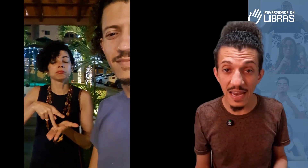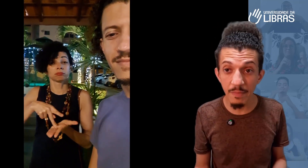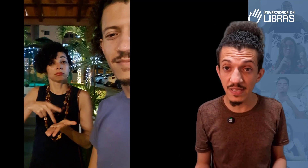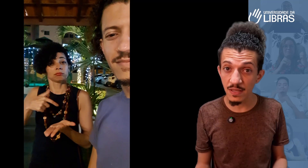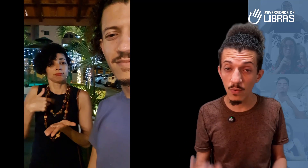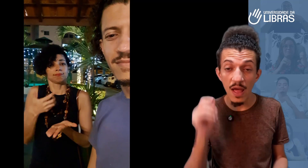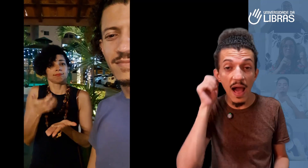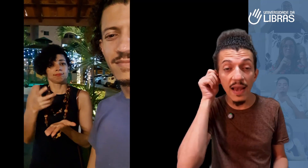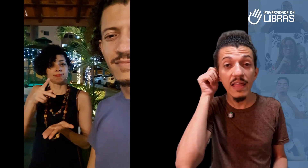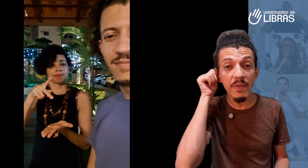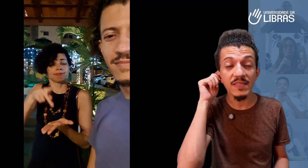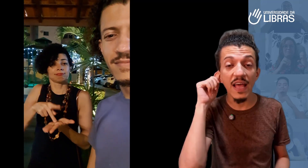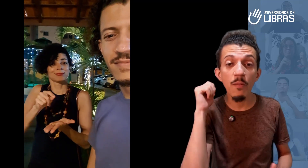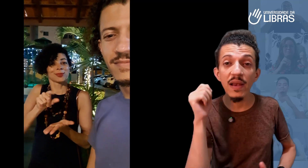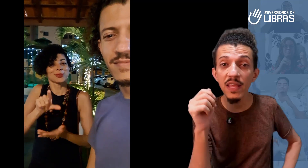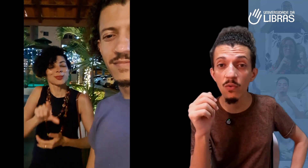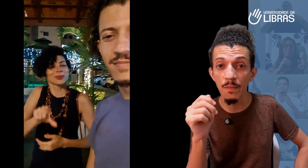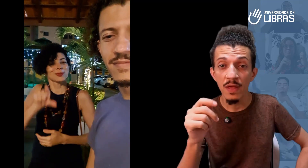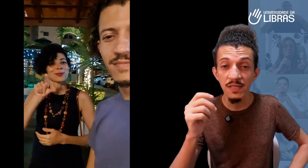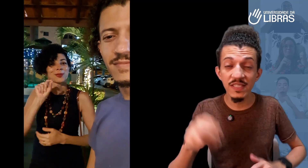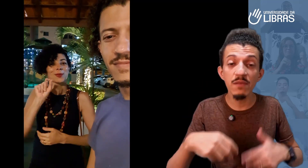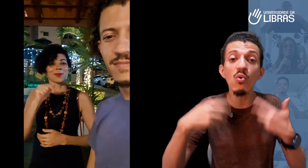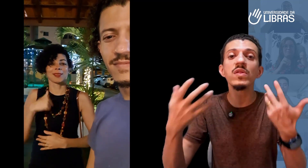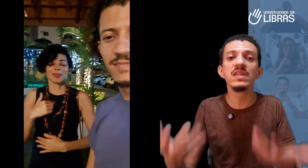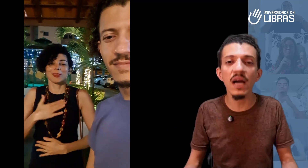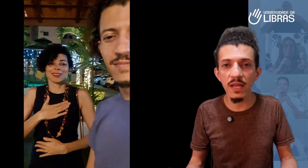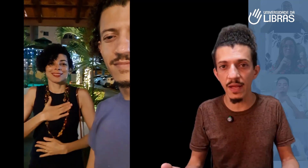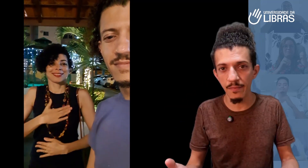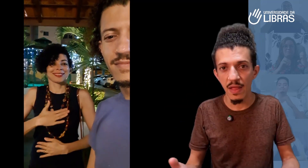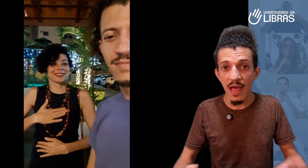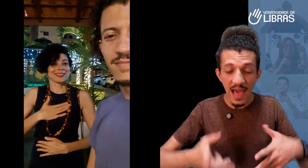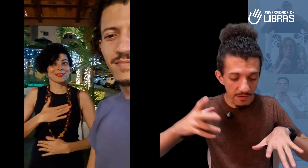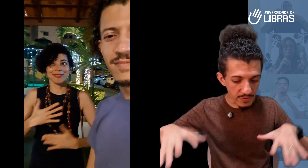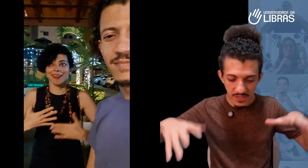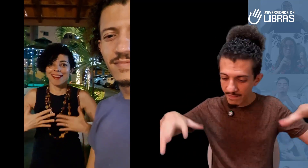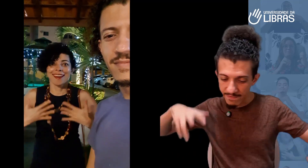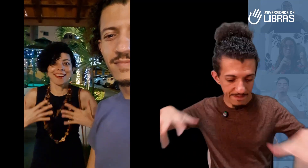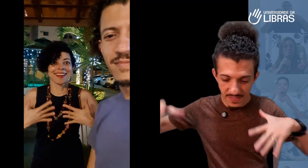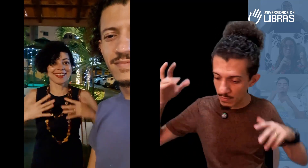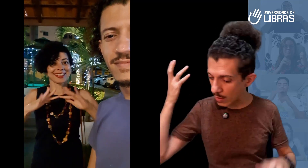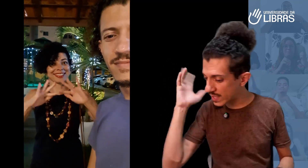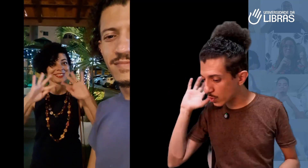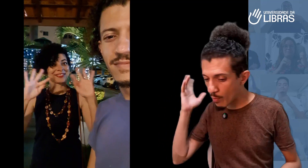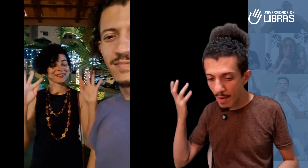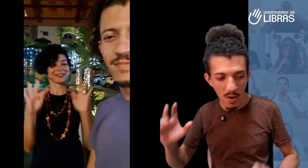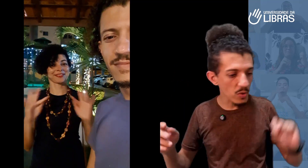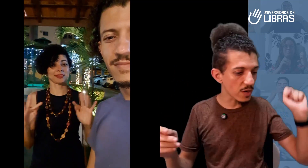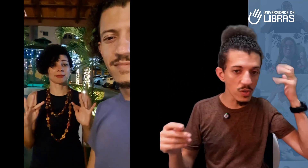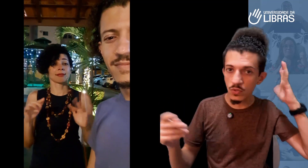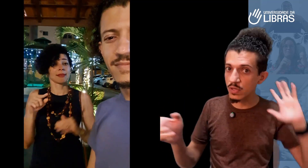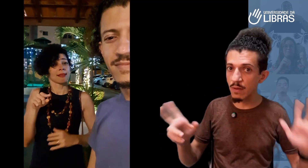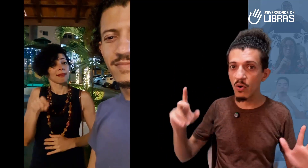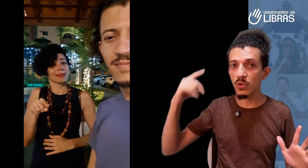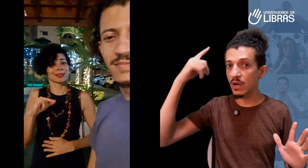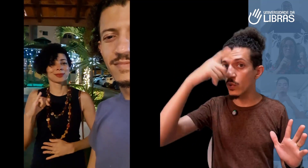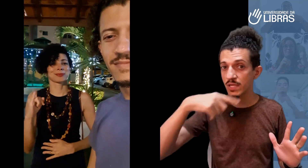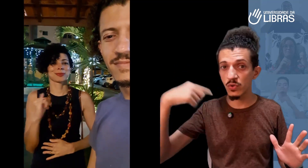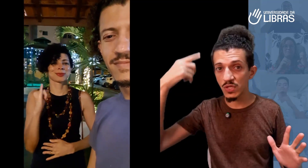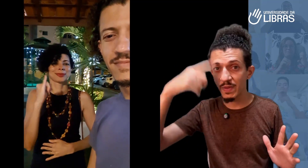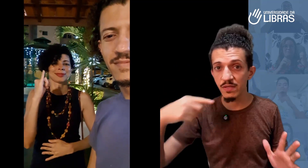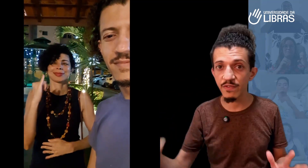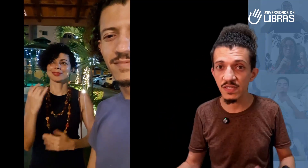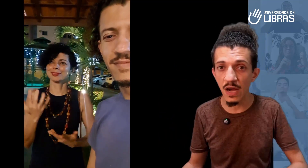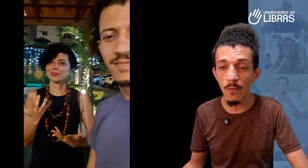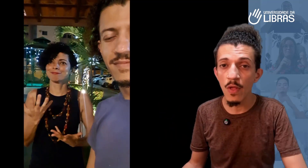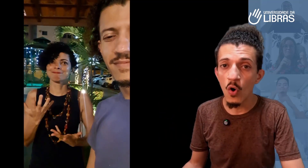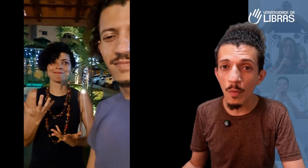A Libras não. A Libras é uma língua simultânea. Você vai fazendo uma coisa com uma mão, outra coisa com outra mão, outra coisa com a sua